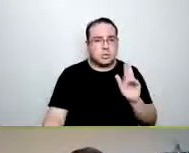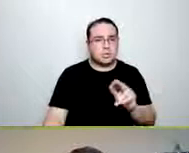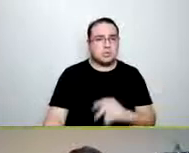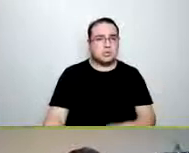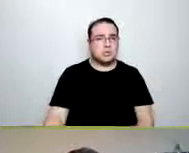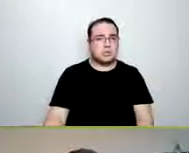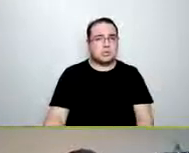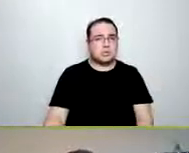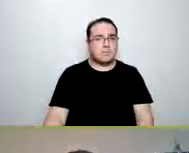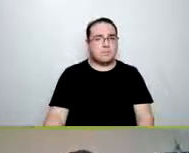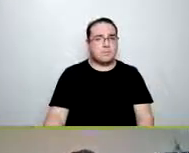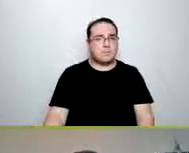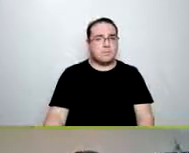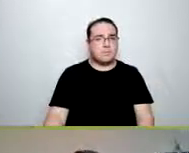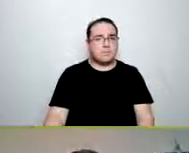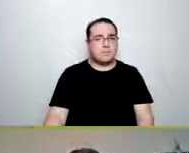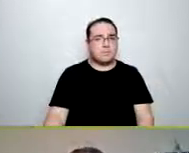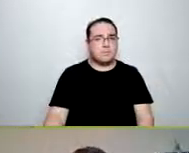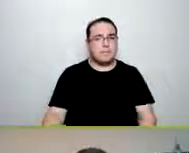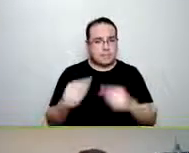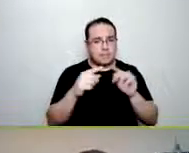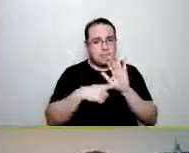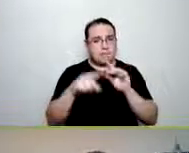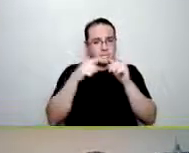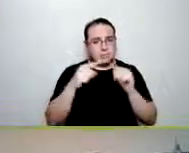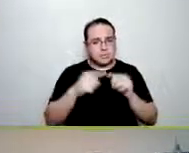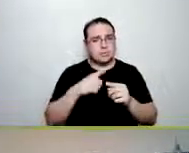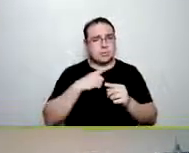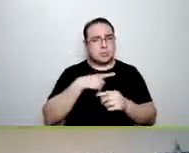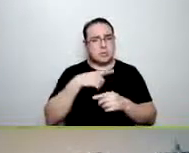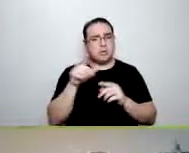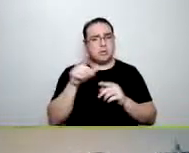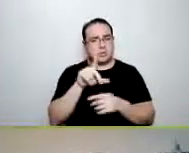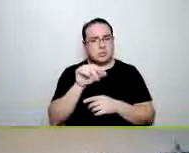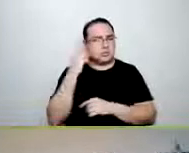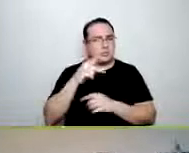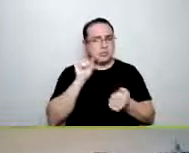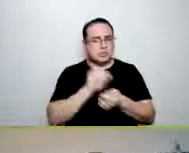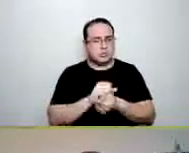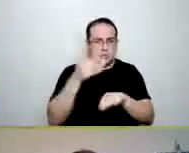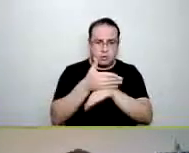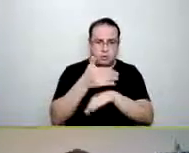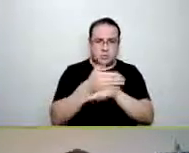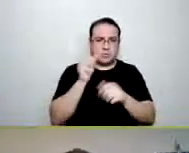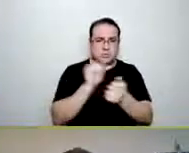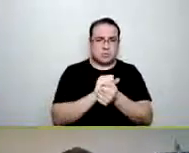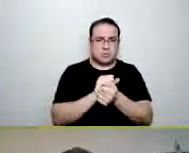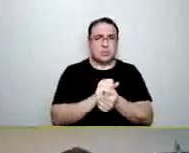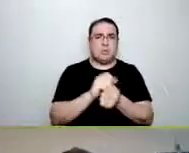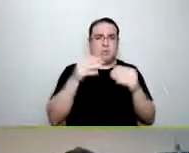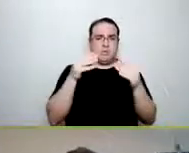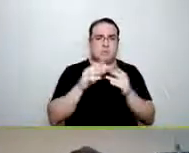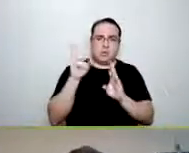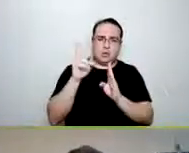dados linguísticos, de um lado, e, de outro lado, eles têm esse lado político, e eles entram às aldeias